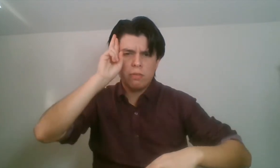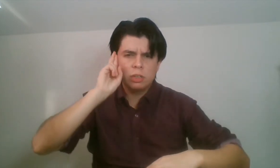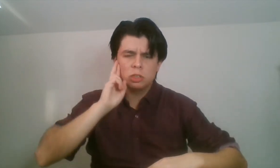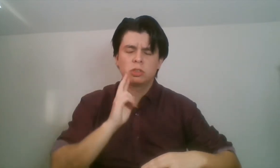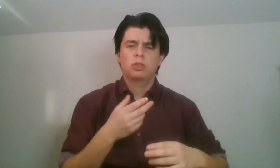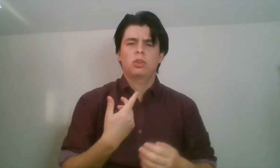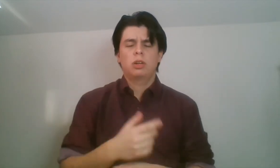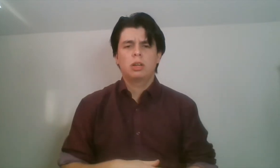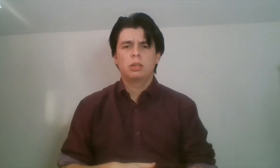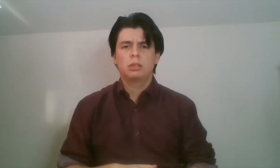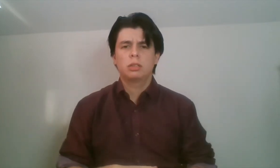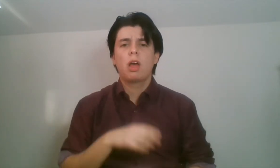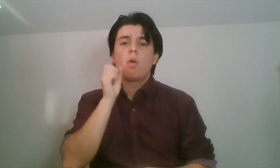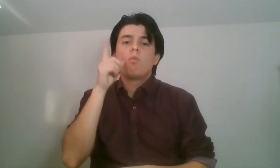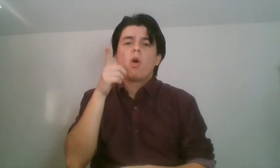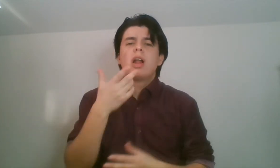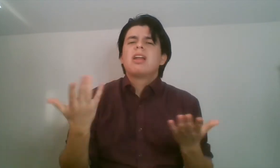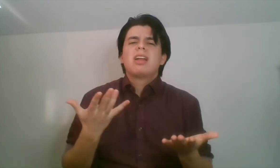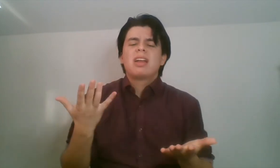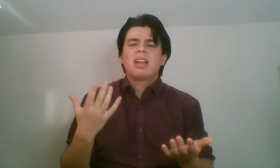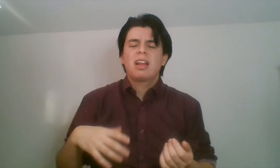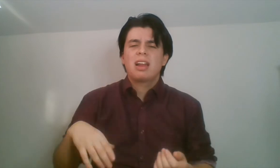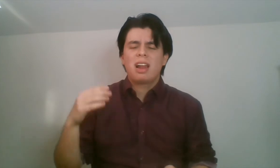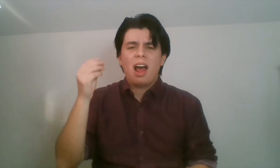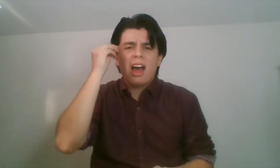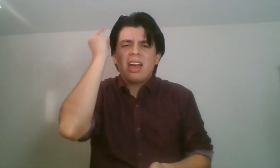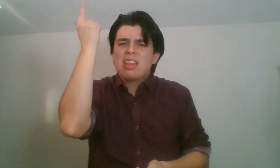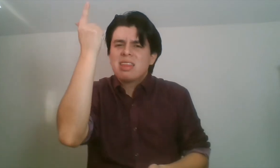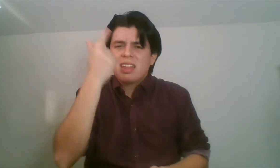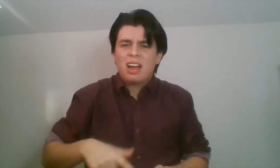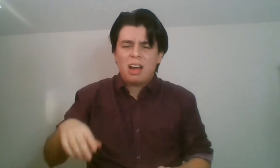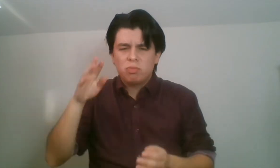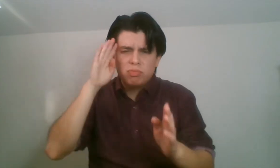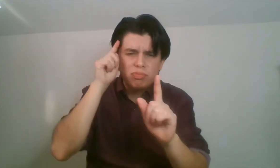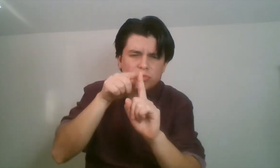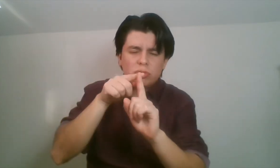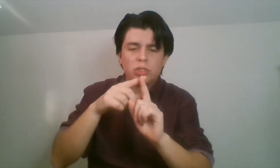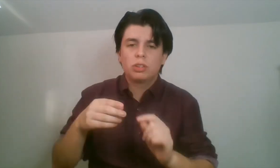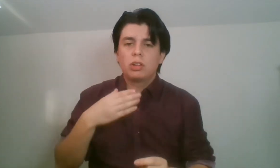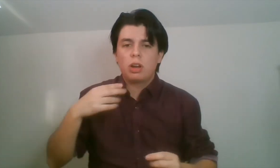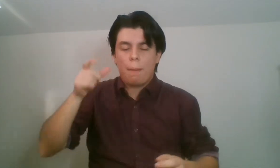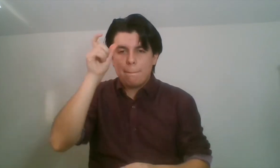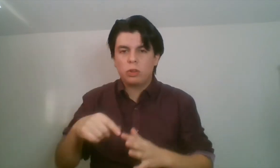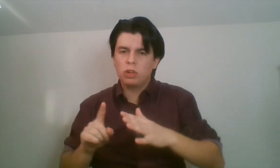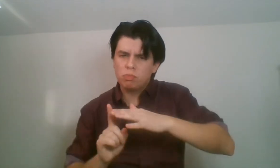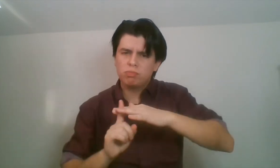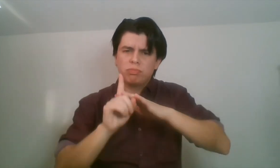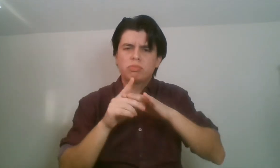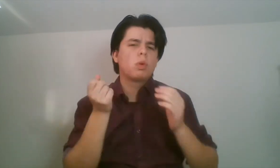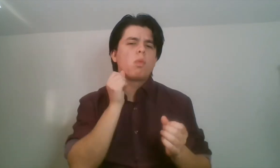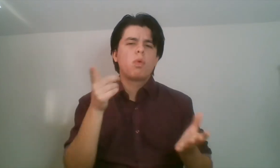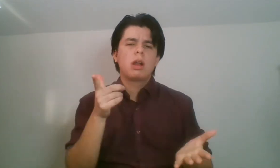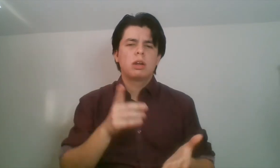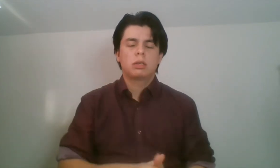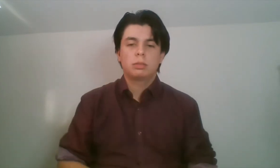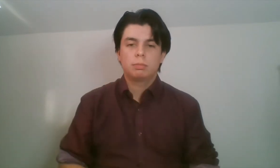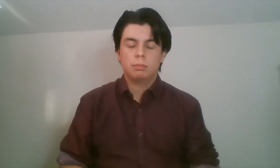Gil es muy muy emocionante, porque obviamente fue un espacio que a todos los que éramos jóvenes en esos días